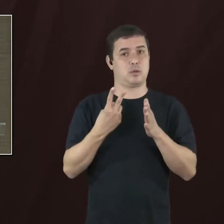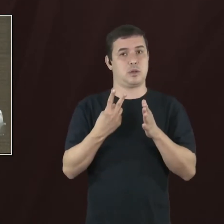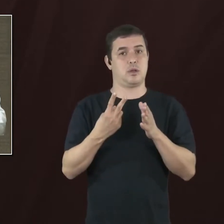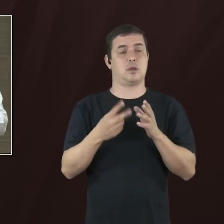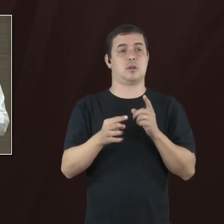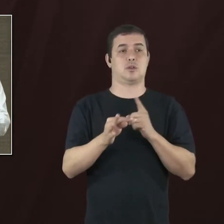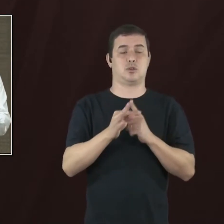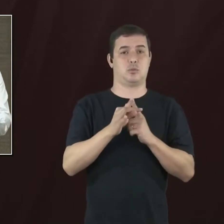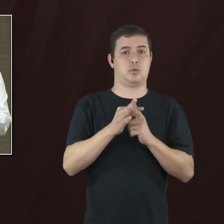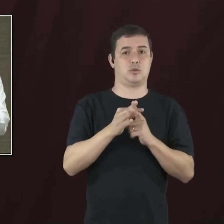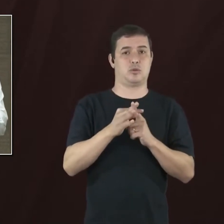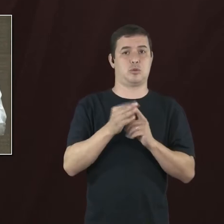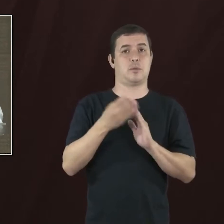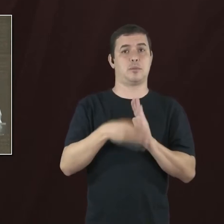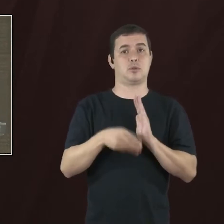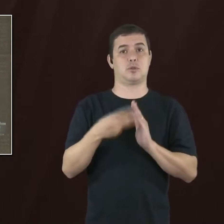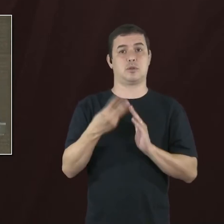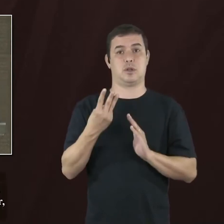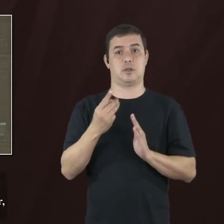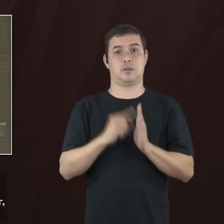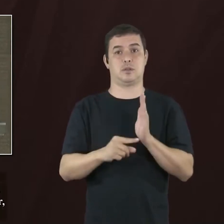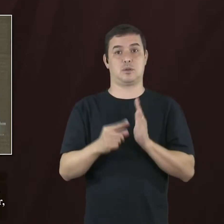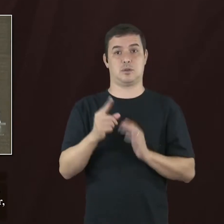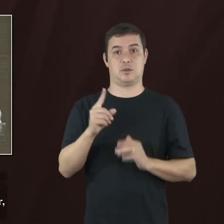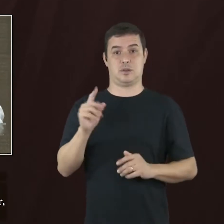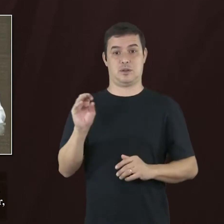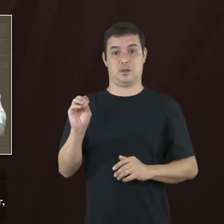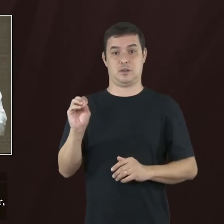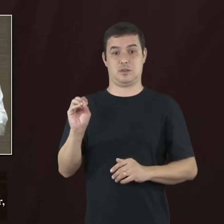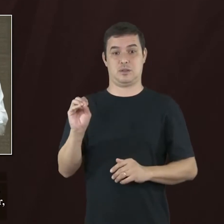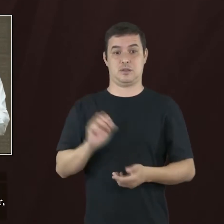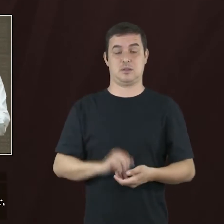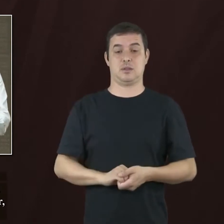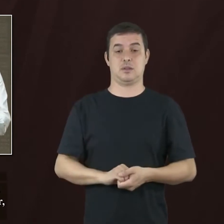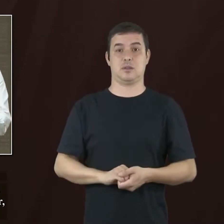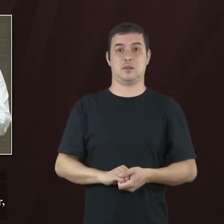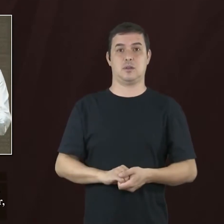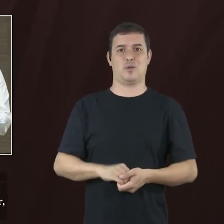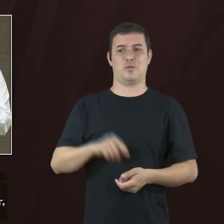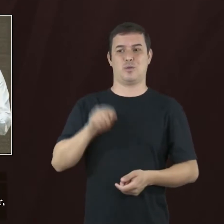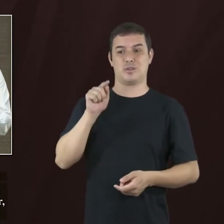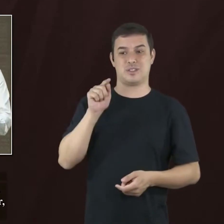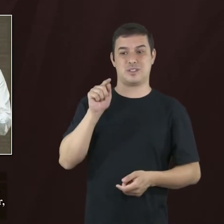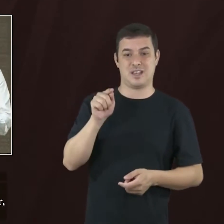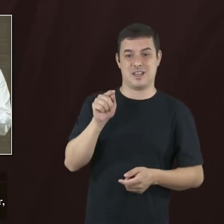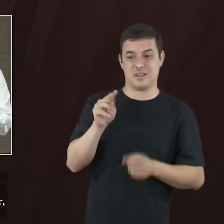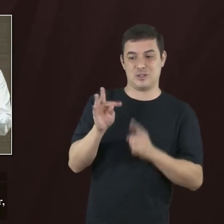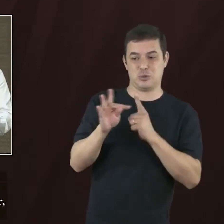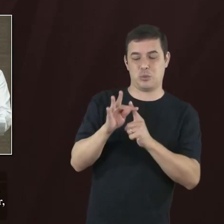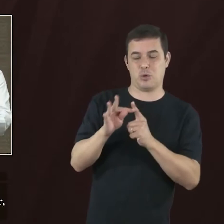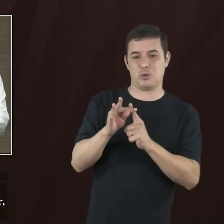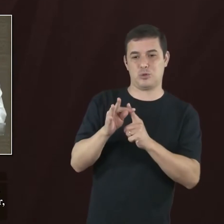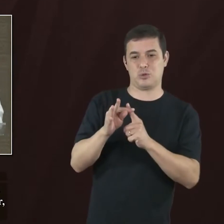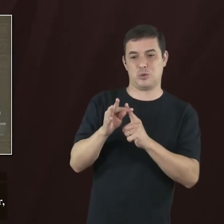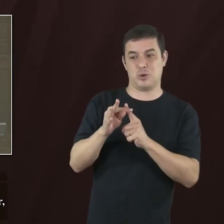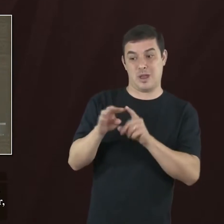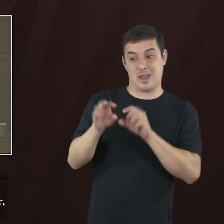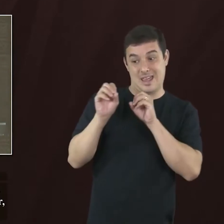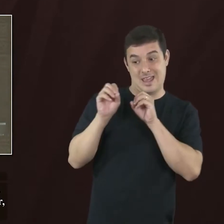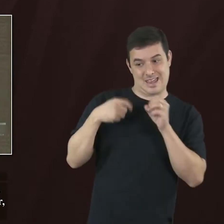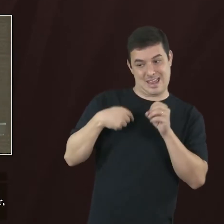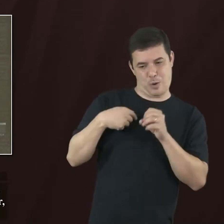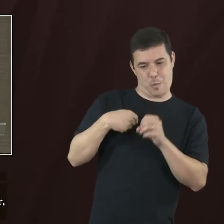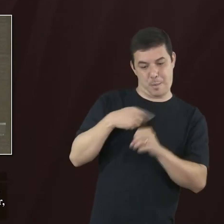segredo? Tu, porém, tens seguido de perto o meu ensino. Queridos irmãos,